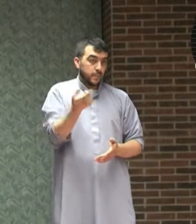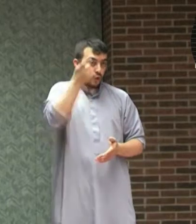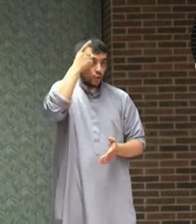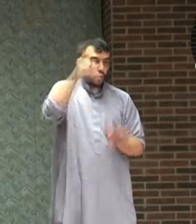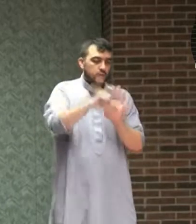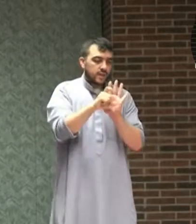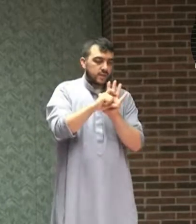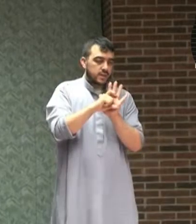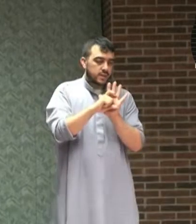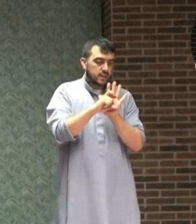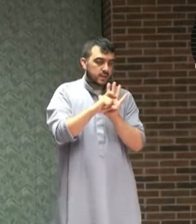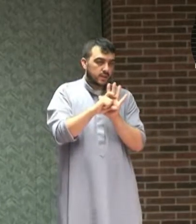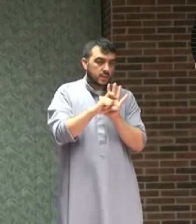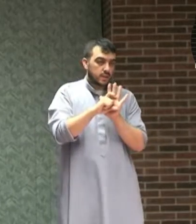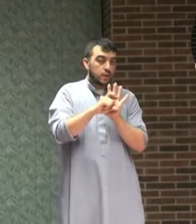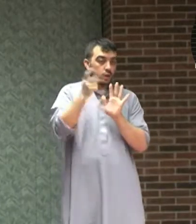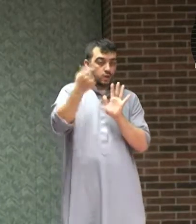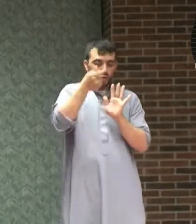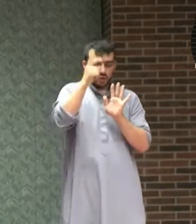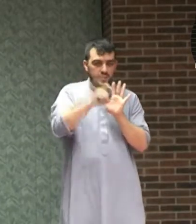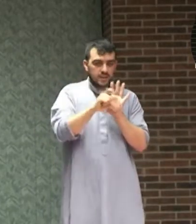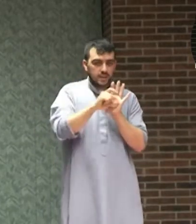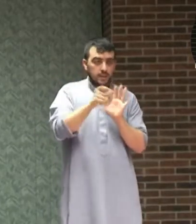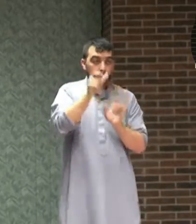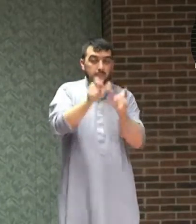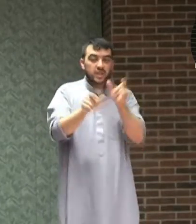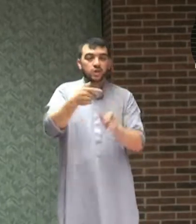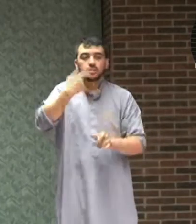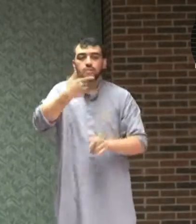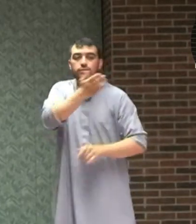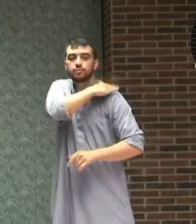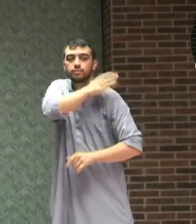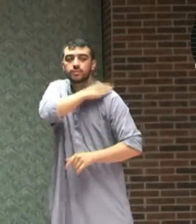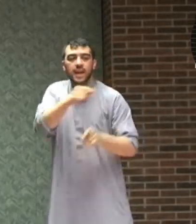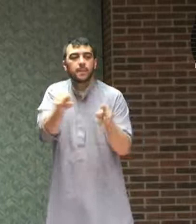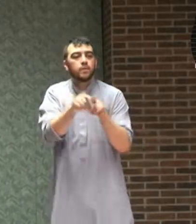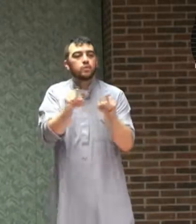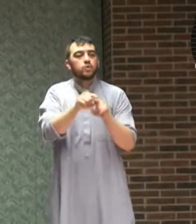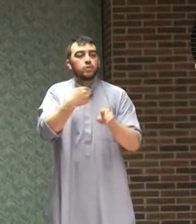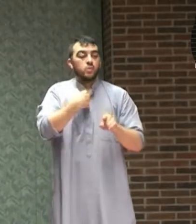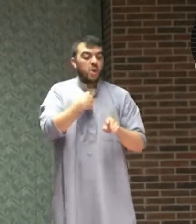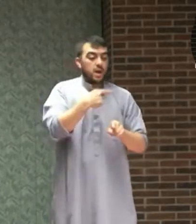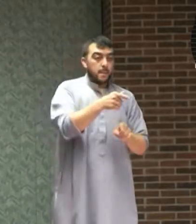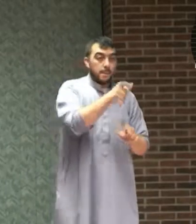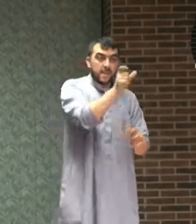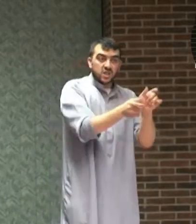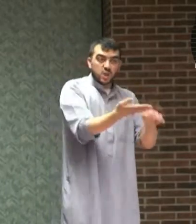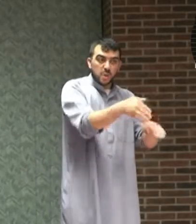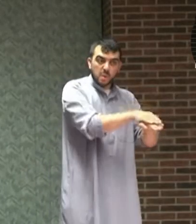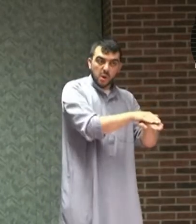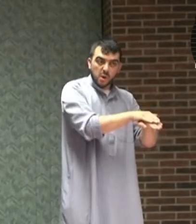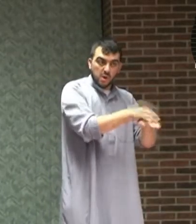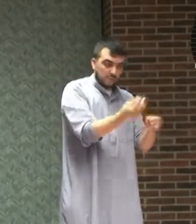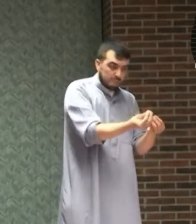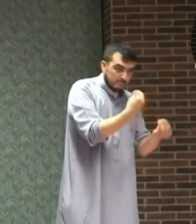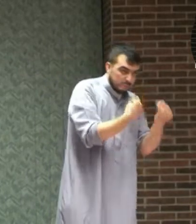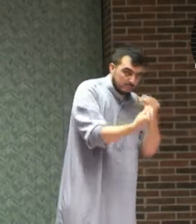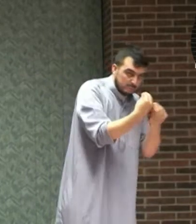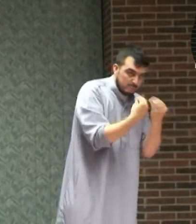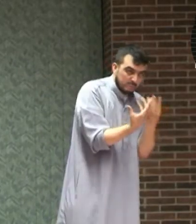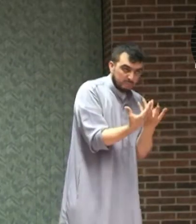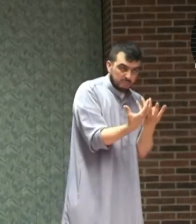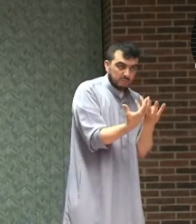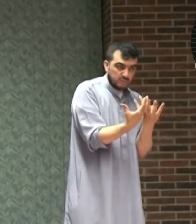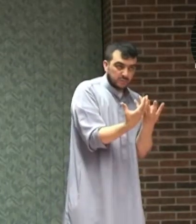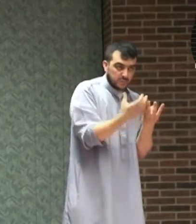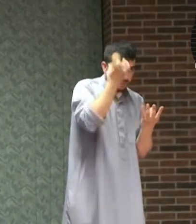Coran al-Karim, même très très dur à ce niveau-là. « Ayuhibbu ahadukum man ya'kula lahma akhihi maytan fakarihtumuh » Allah subhanahu wa ta'ala dit.